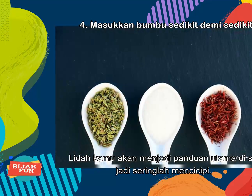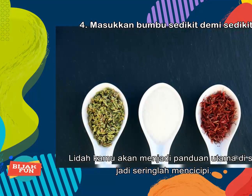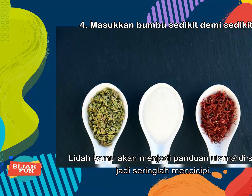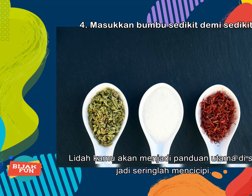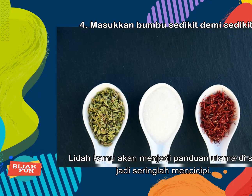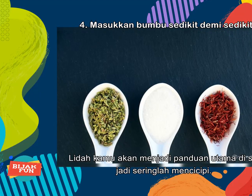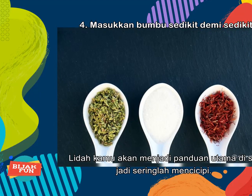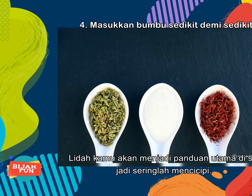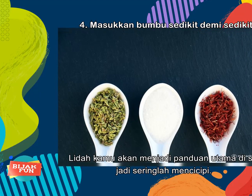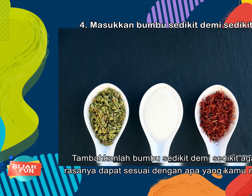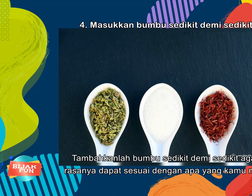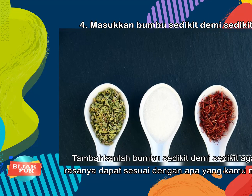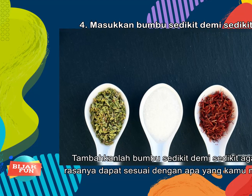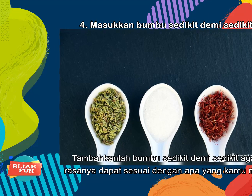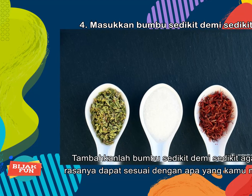Masukkan bumbu sedikit demi sedikit.